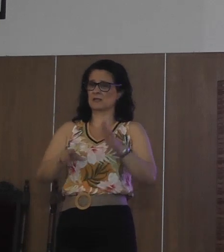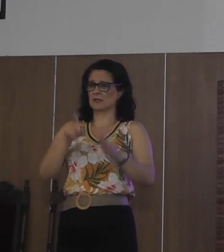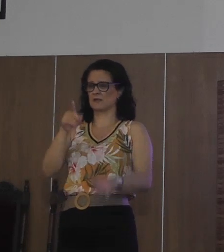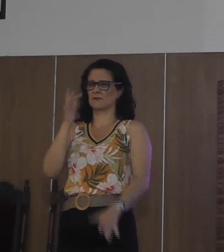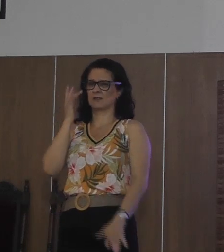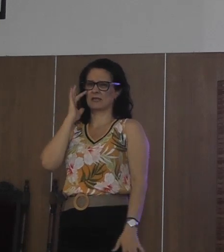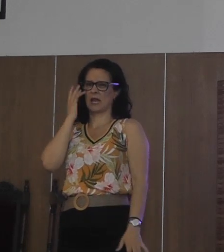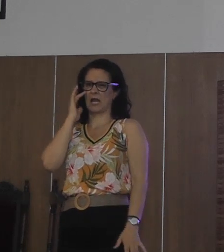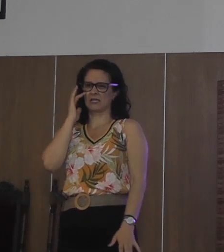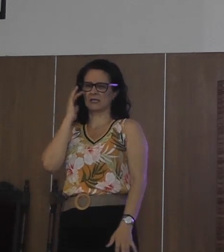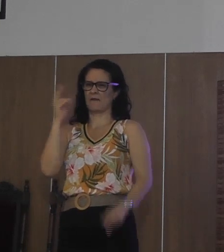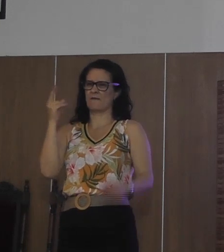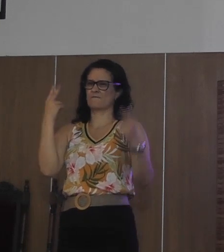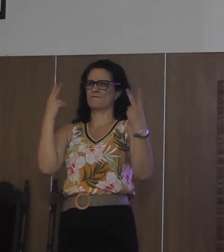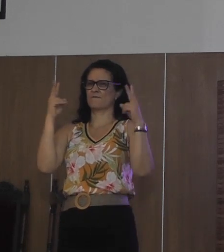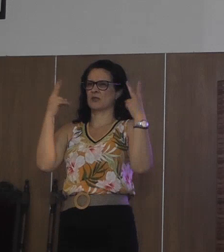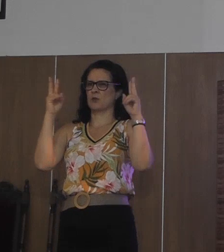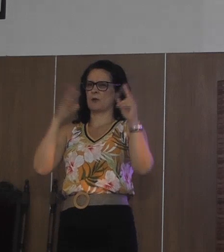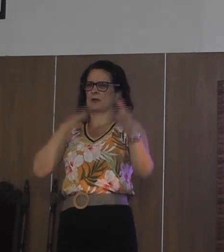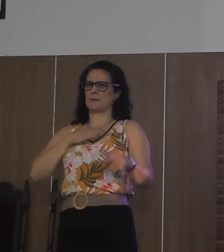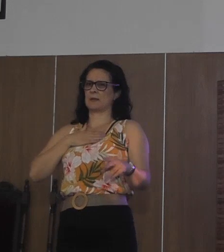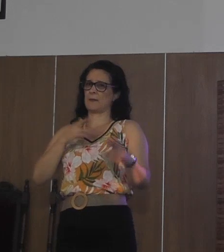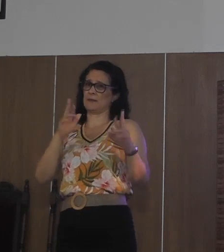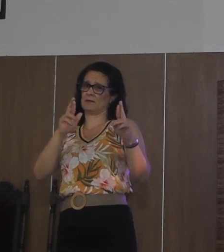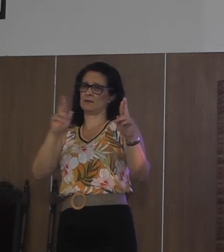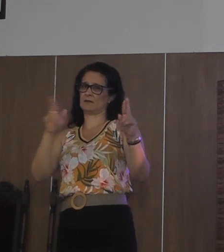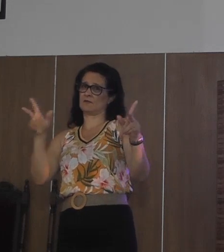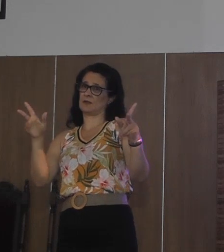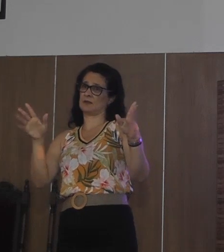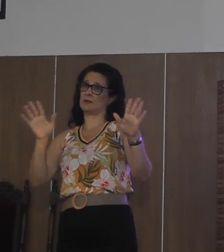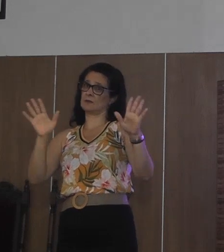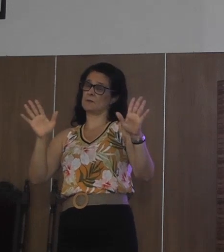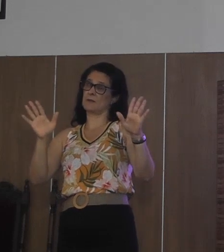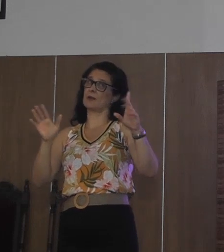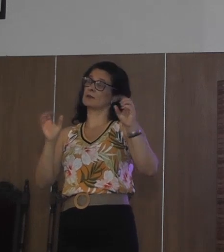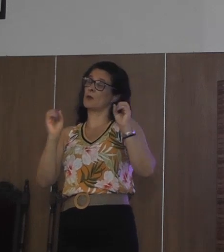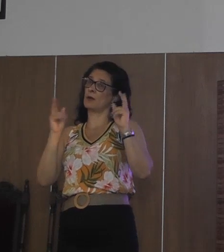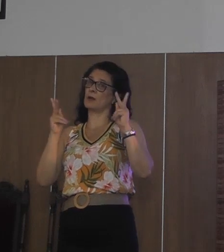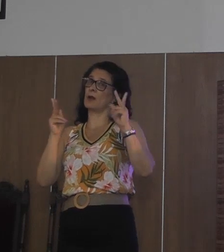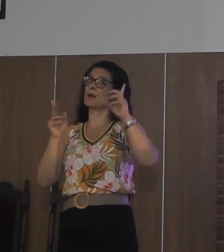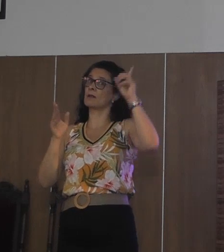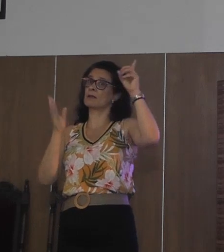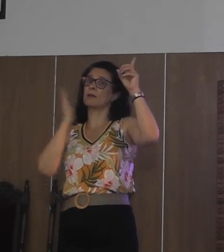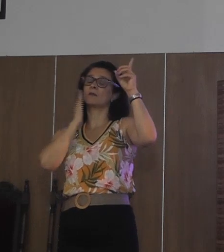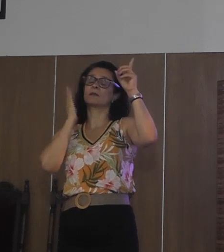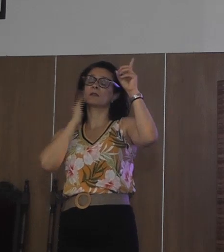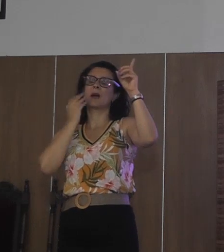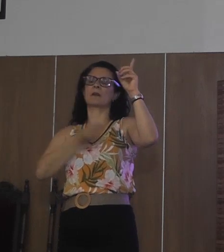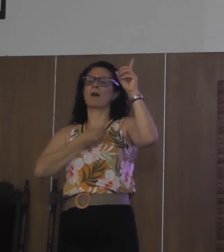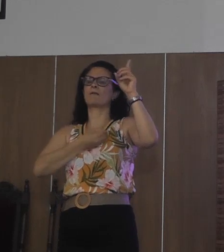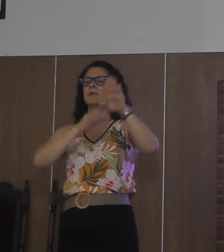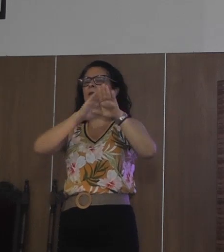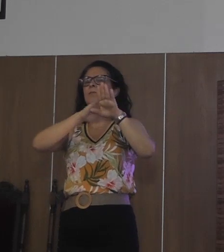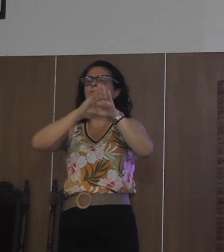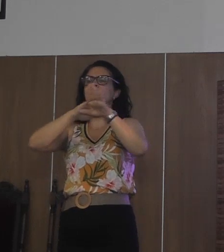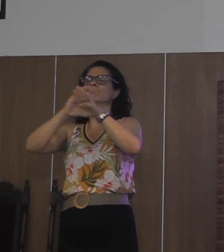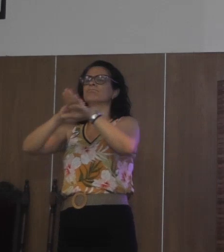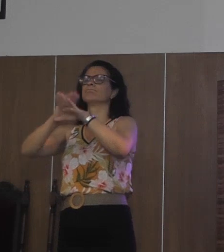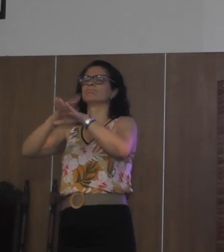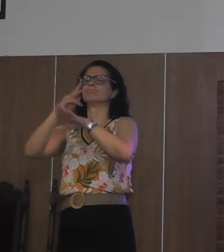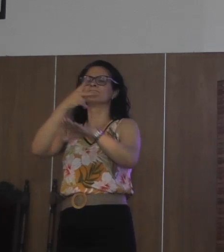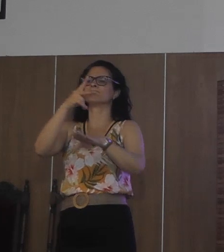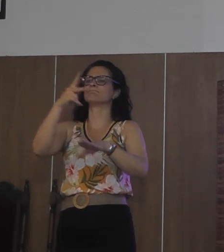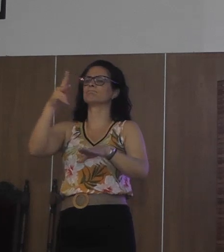você, e o que é vitória para você pode não ser para mim. Só Deus sabe de cada individualidade colocada aqui nessa noite, no seu